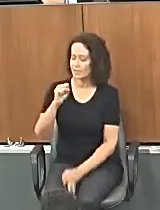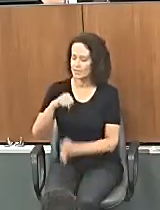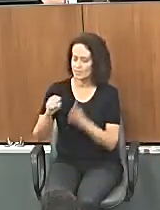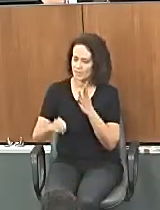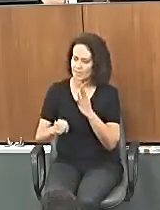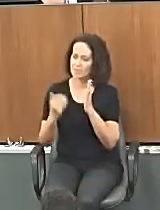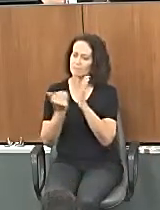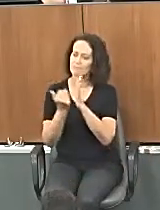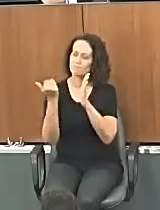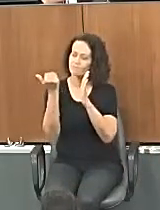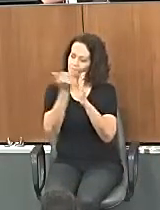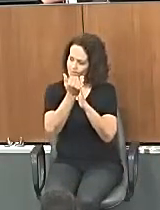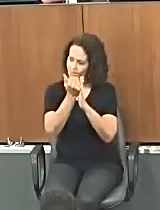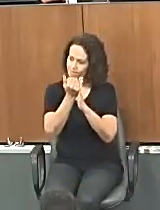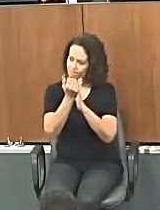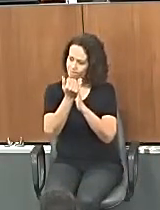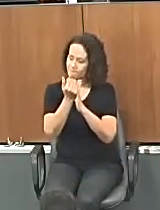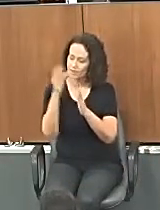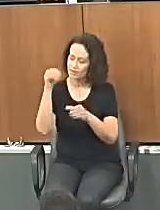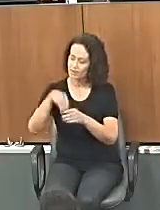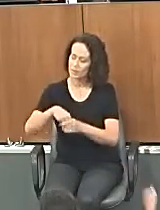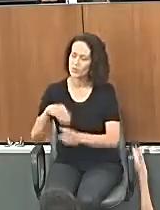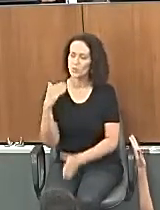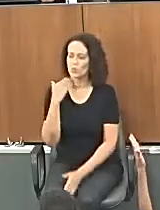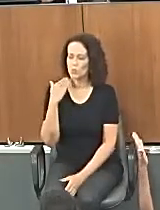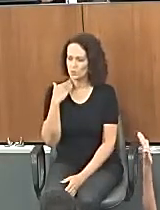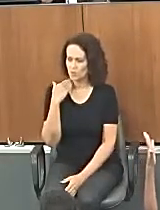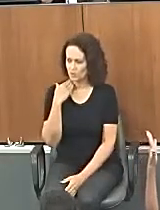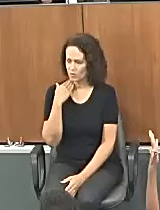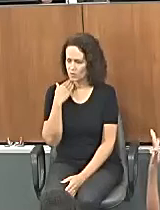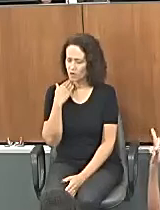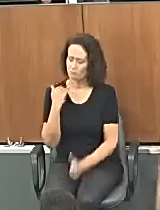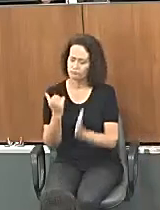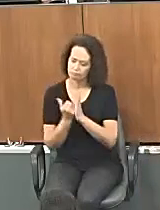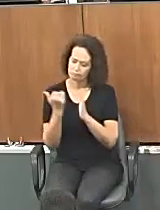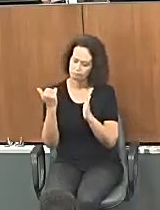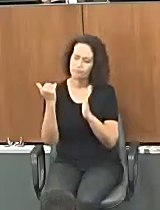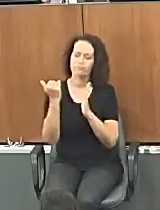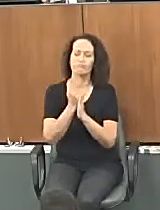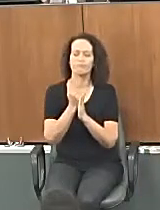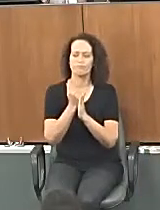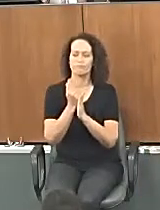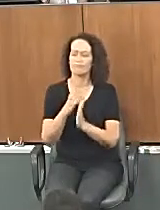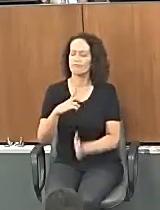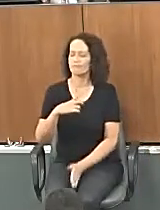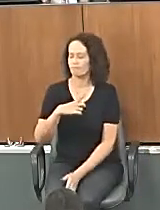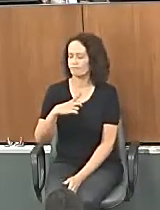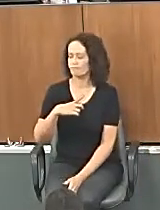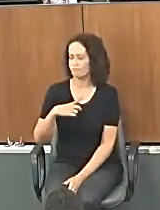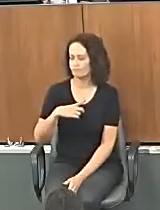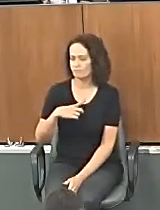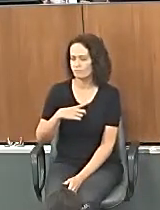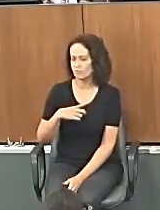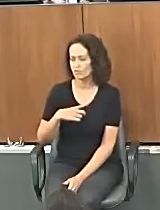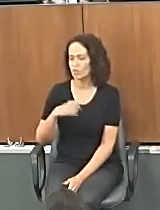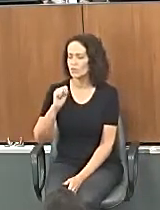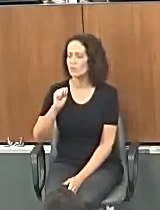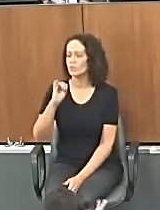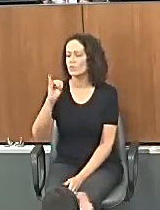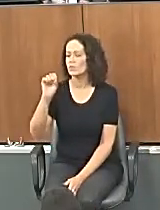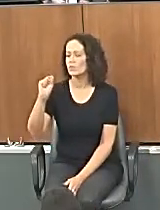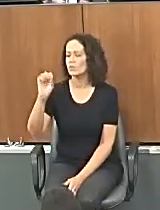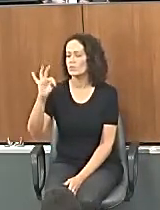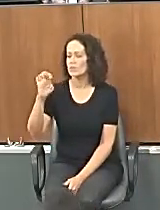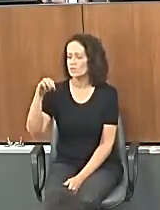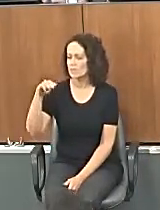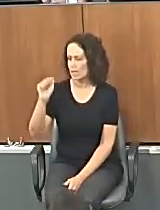dentro do banco e quando ele chegou nessa promoção tinha um sistema que ele tinha acesso a um